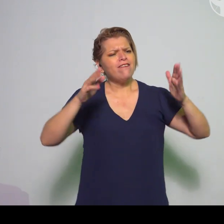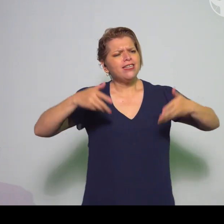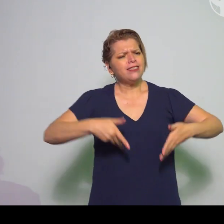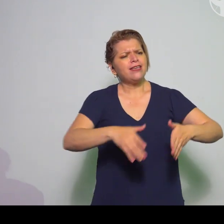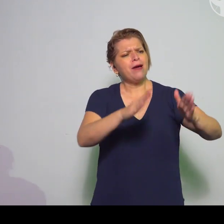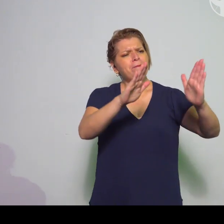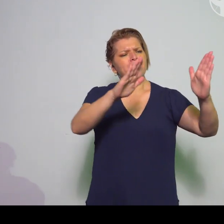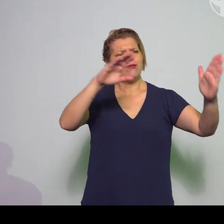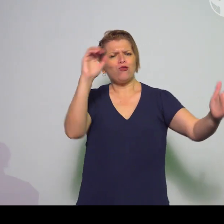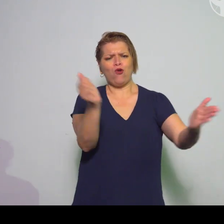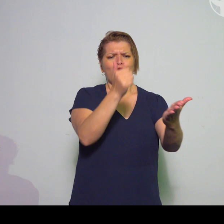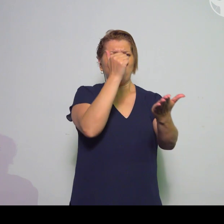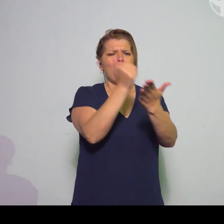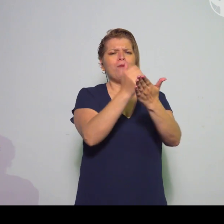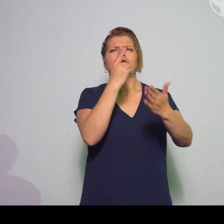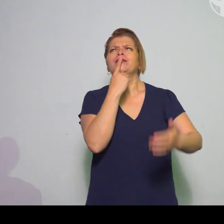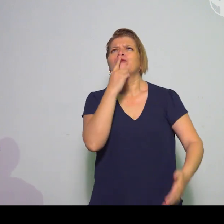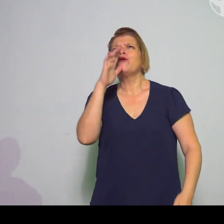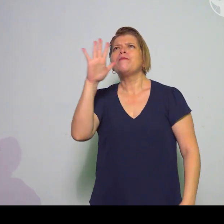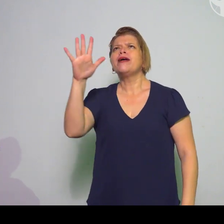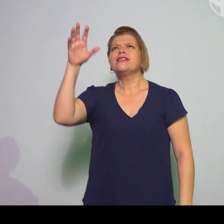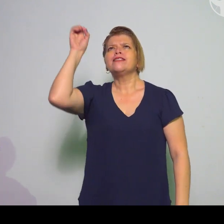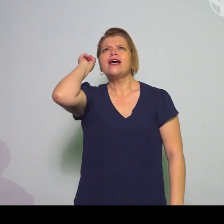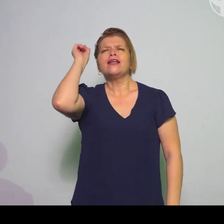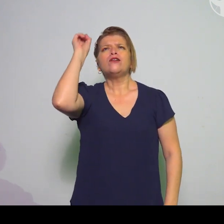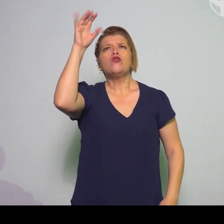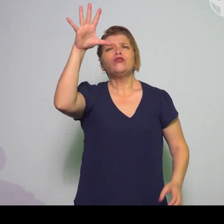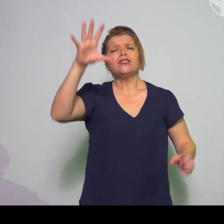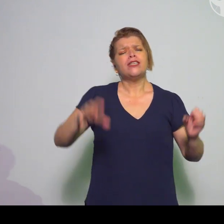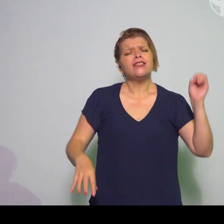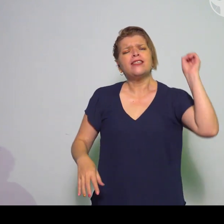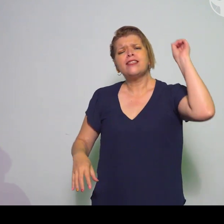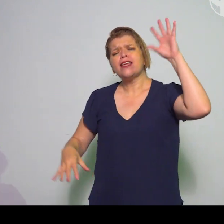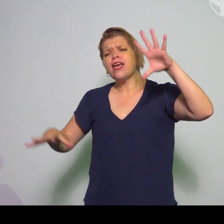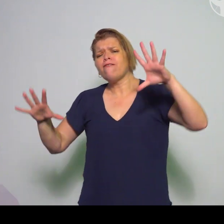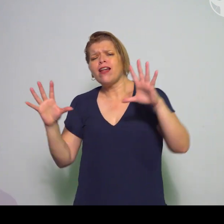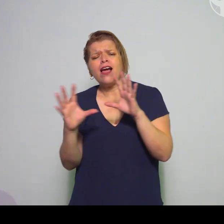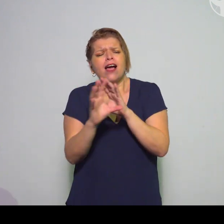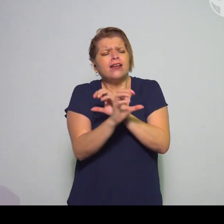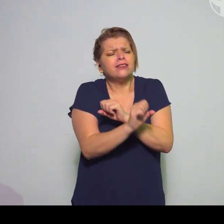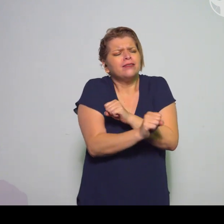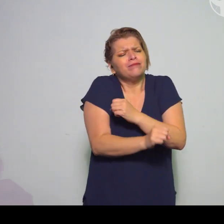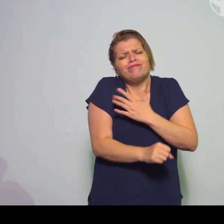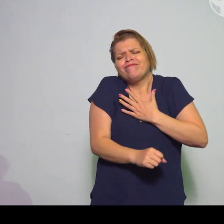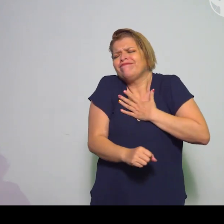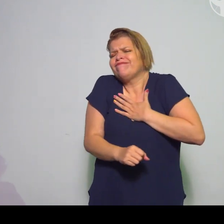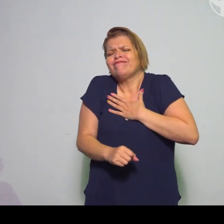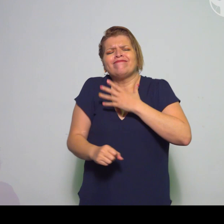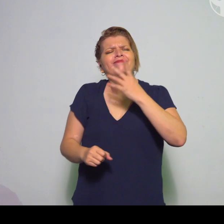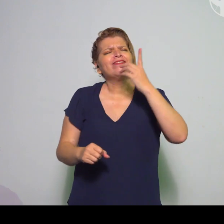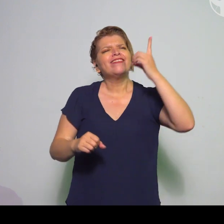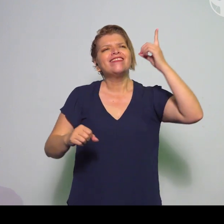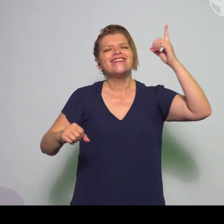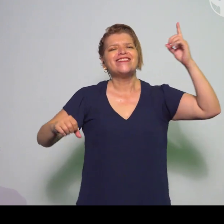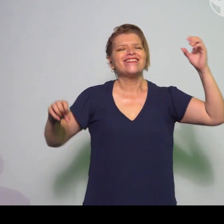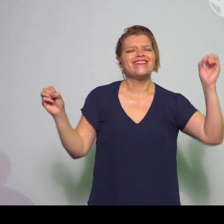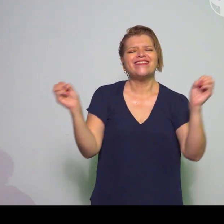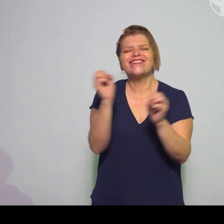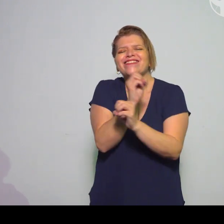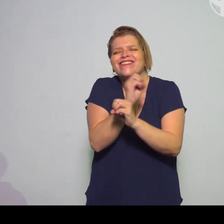milagroso, abres camino, cumples promesas, luz en tinieblas, mi